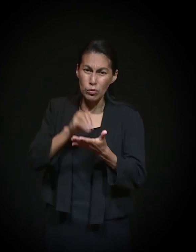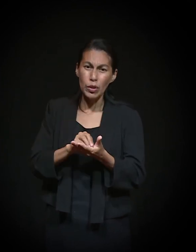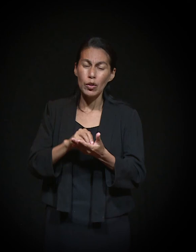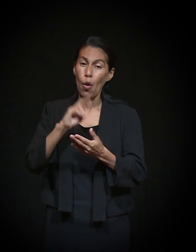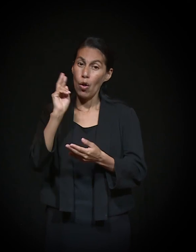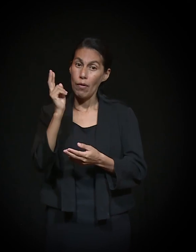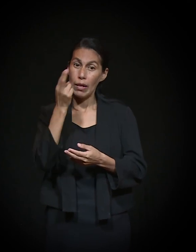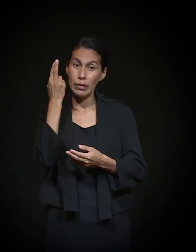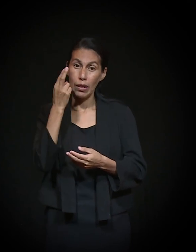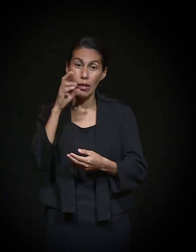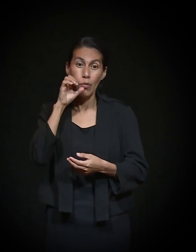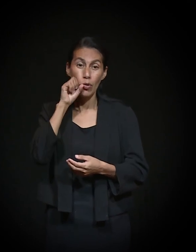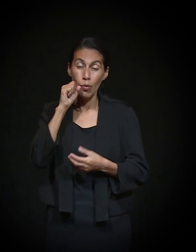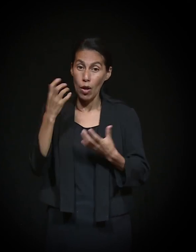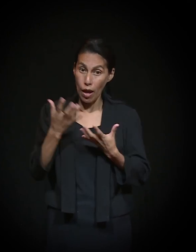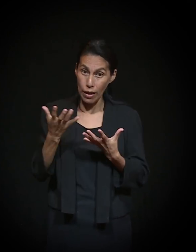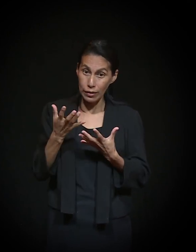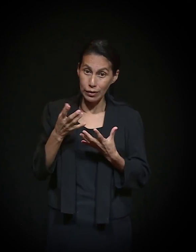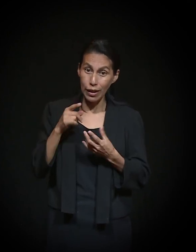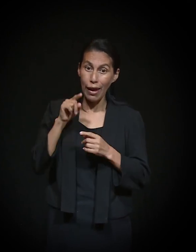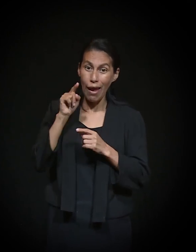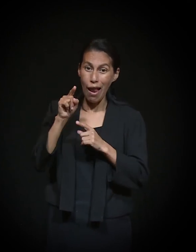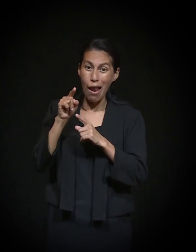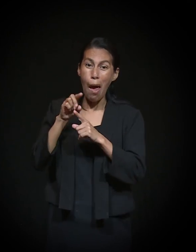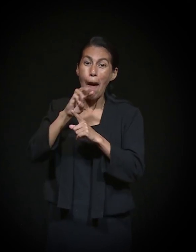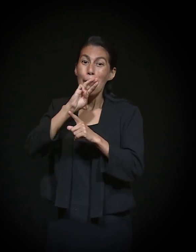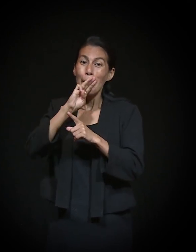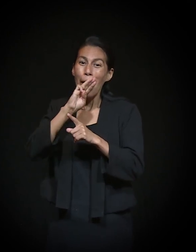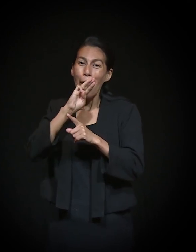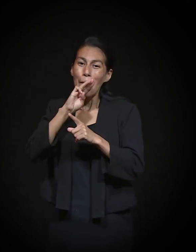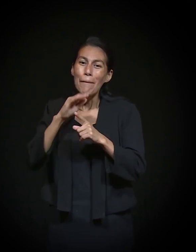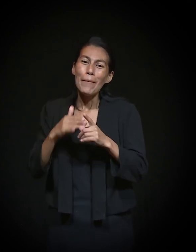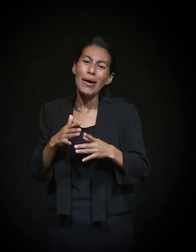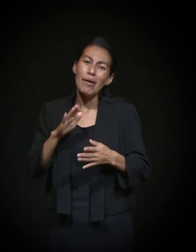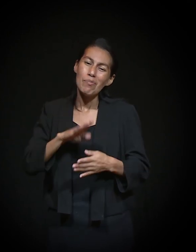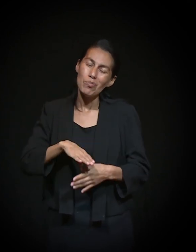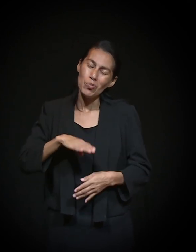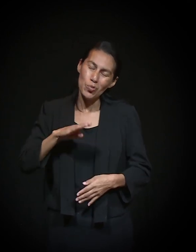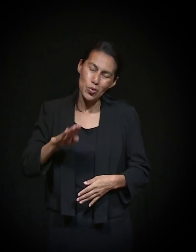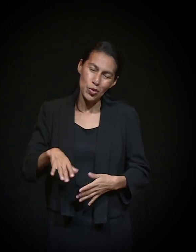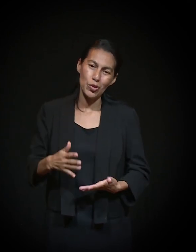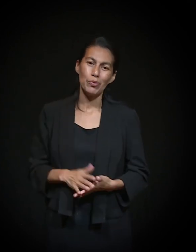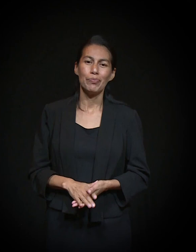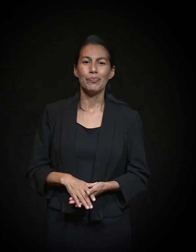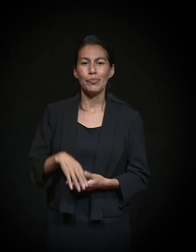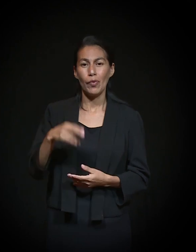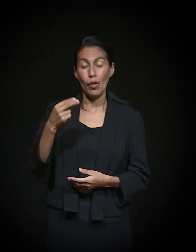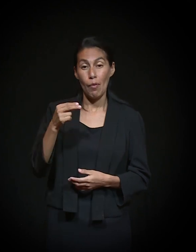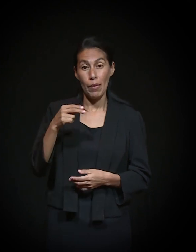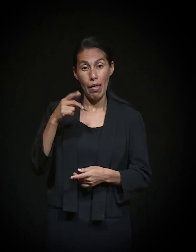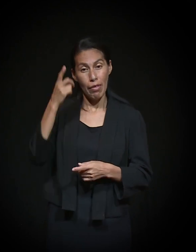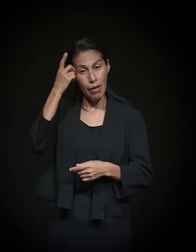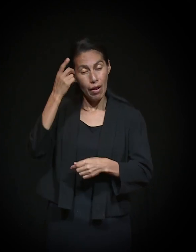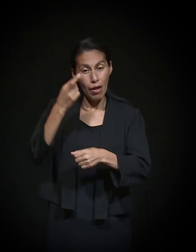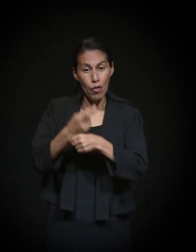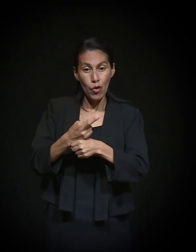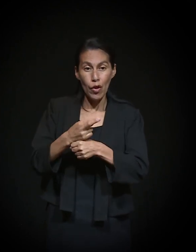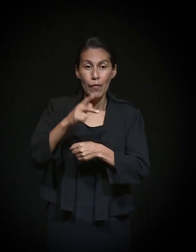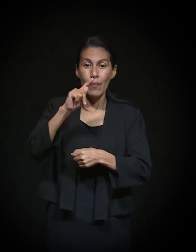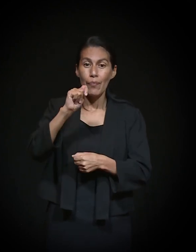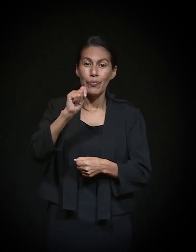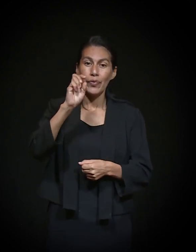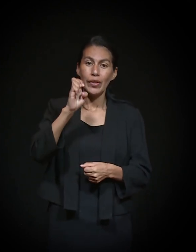de la Universidad de Montemorelos de Unión en general, todos con Ciudad. Enviamos entre